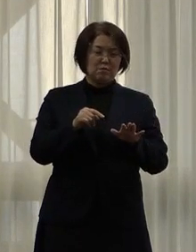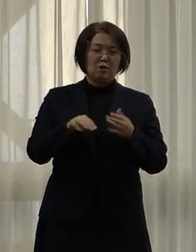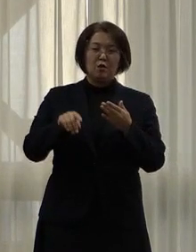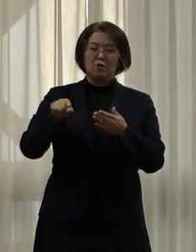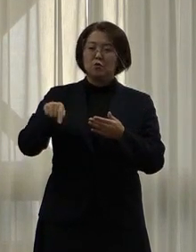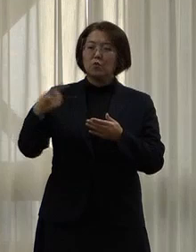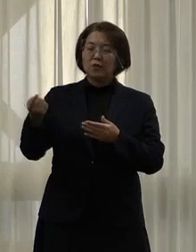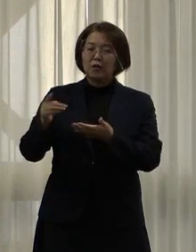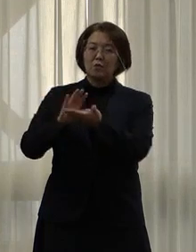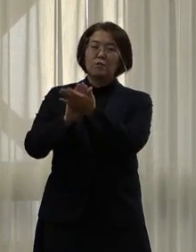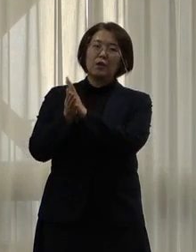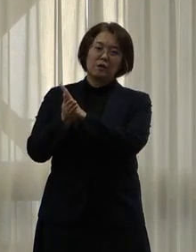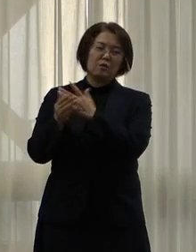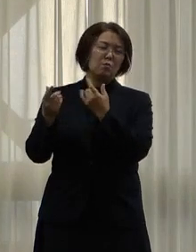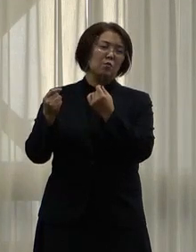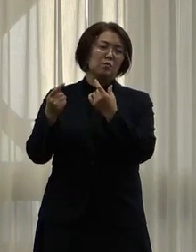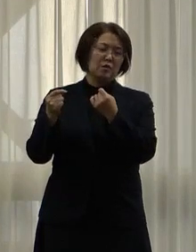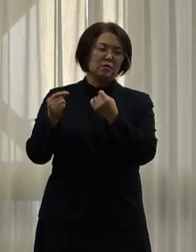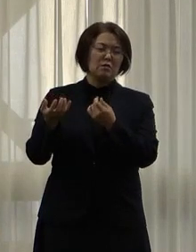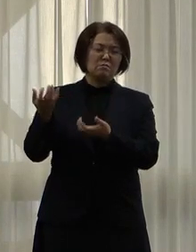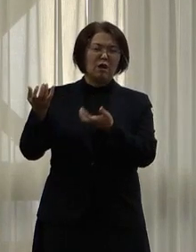して、殺処分の、